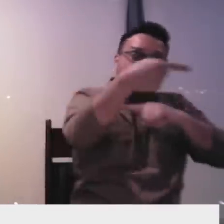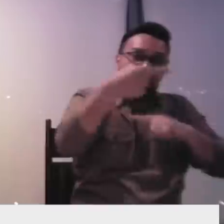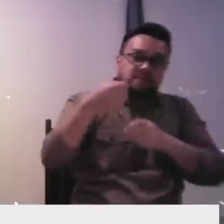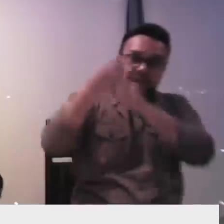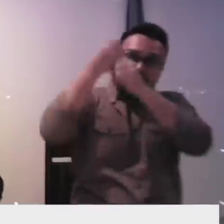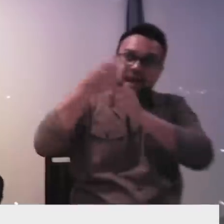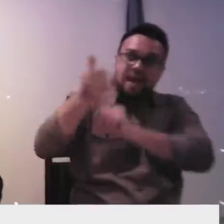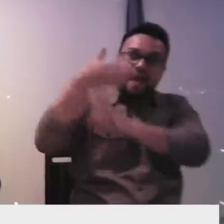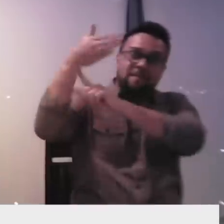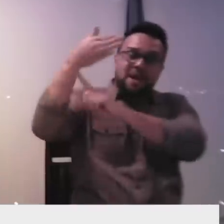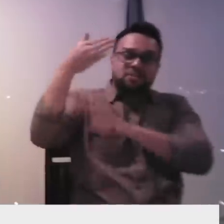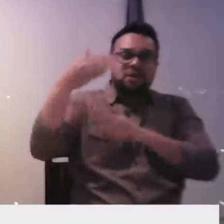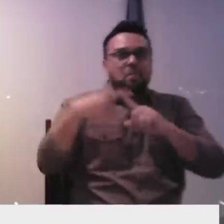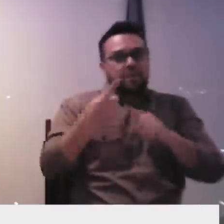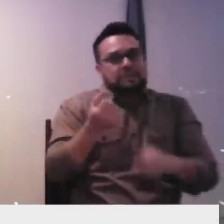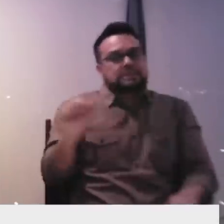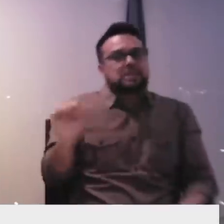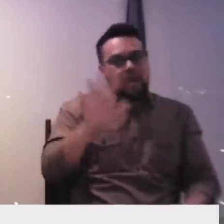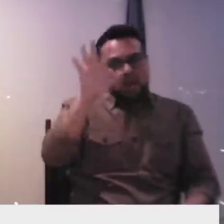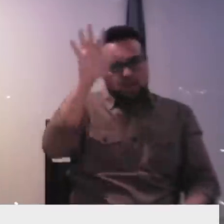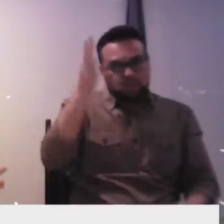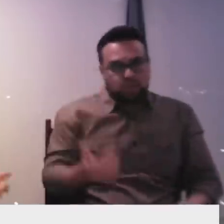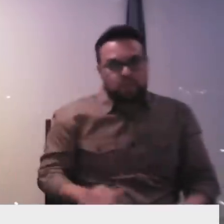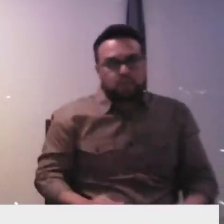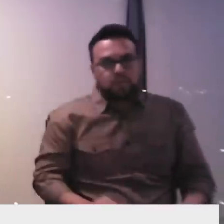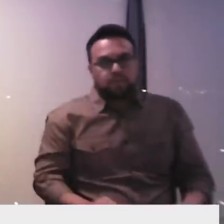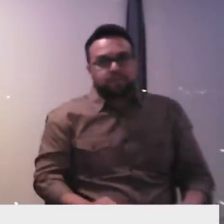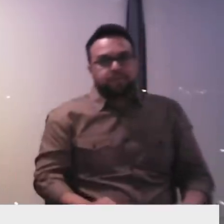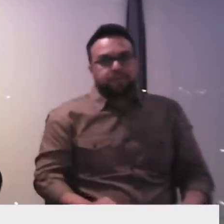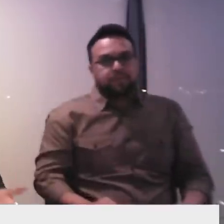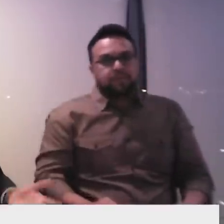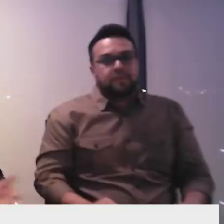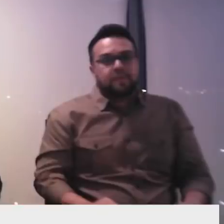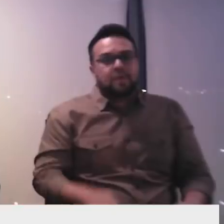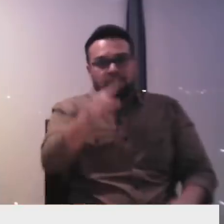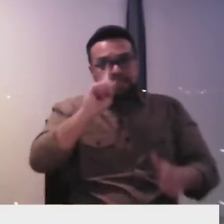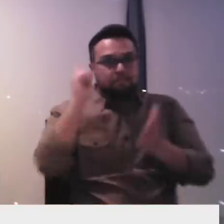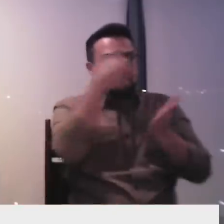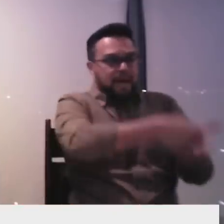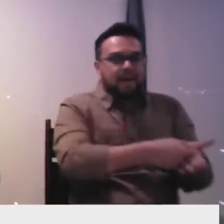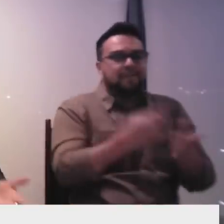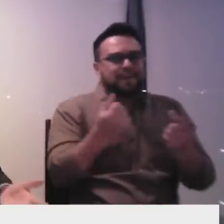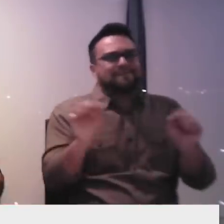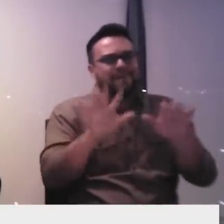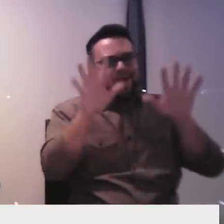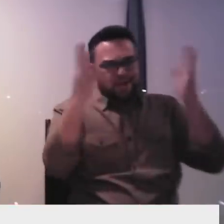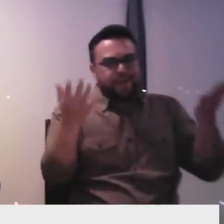porque o preço é alto, né, Tião? Não gostaria que você, contribuinte, pagasse para ir, o Queiroga